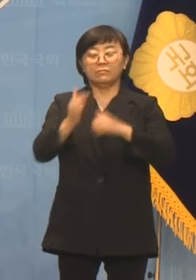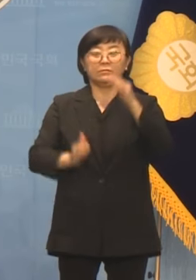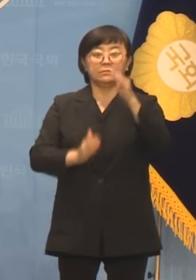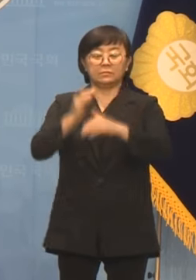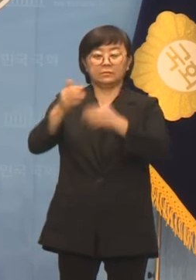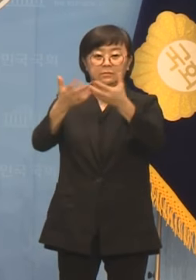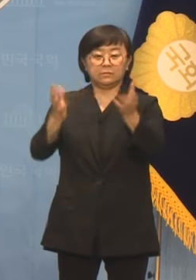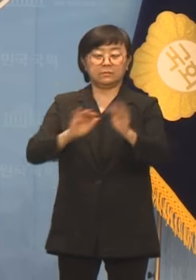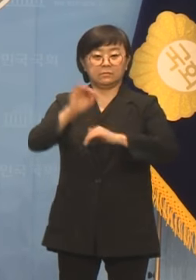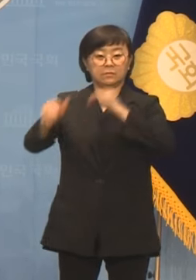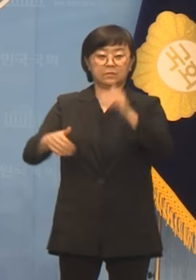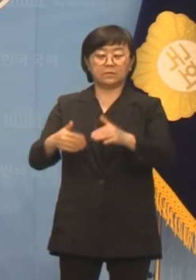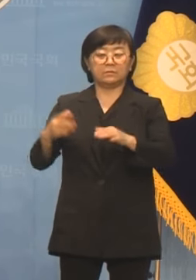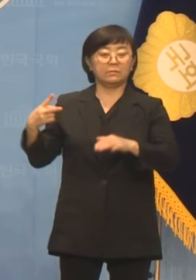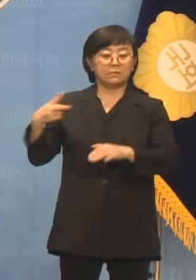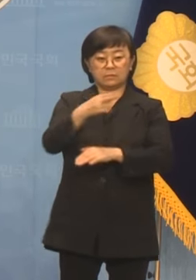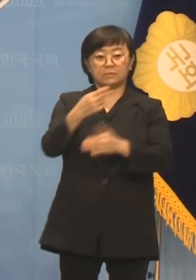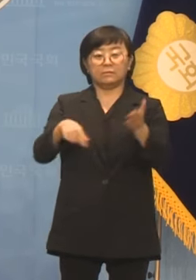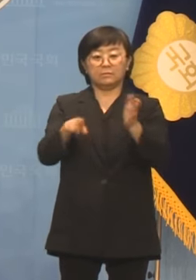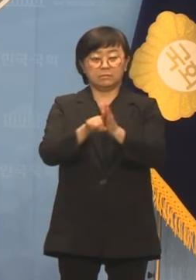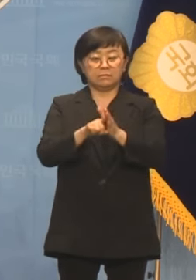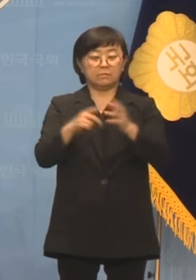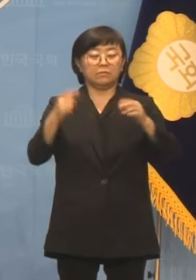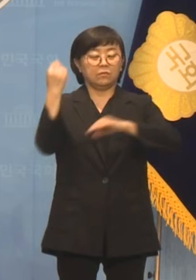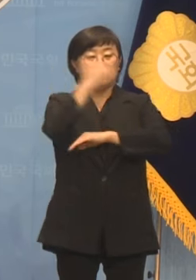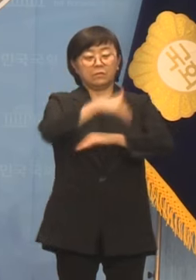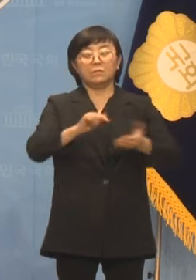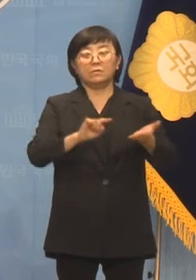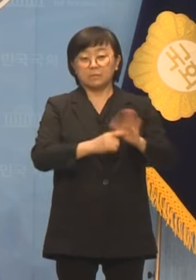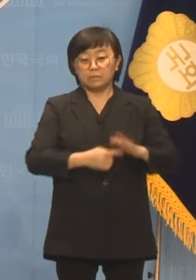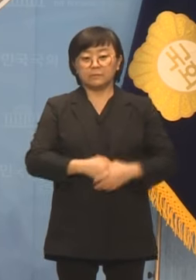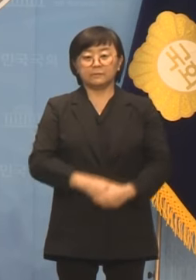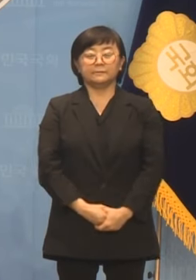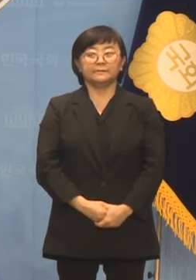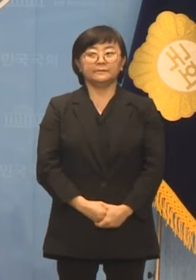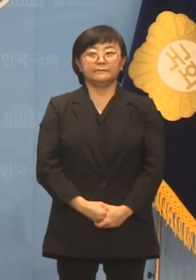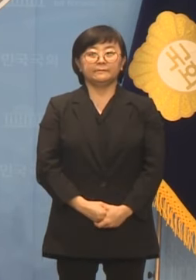당무 개입을 끊어내기 위한 방안을 제시하십시오.